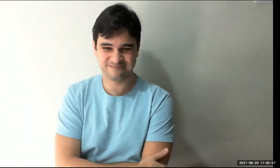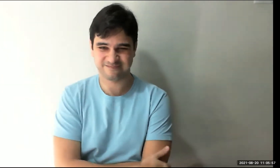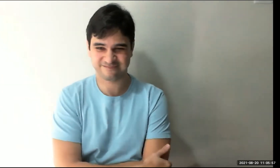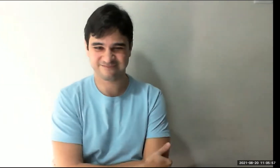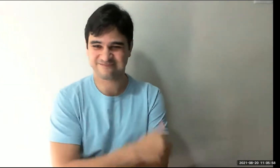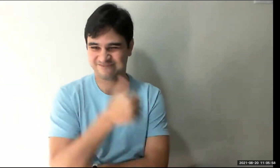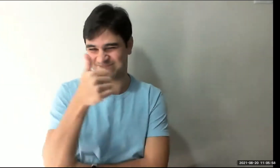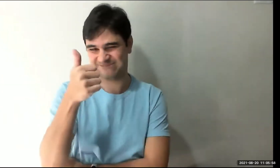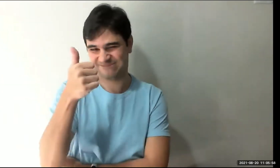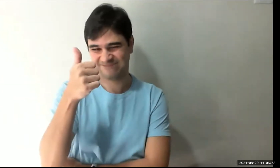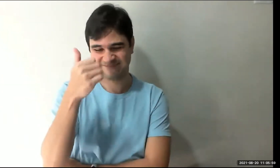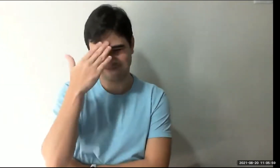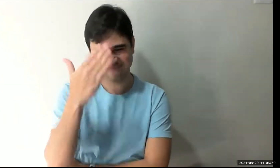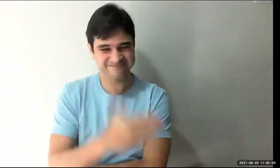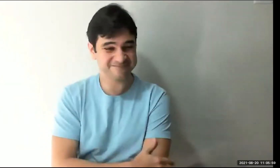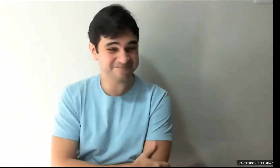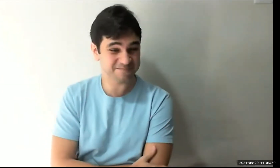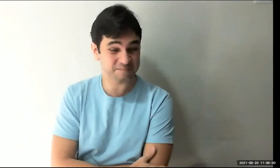Agora é Monique. Monique?